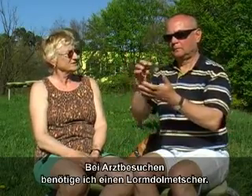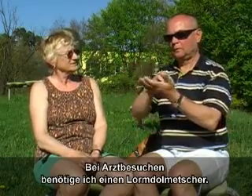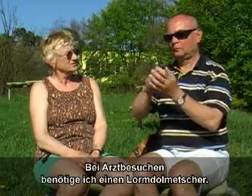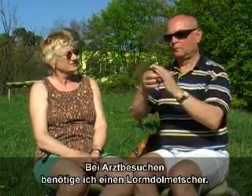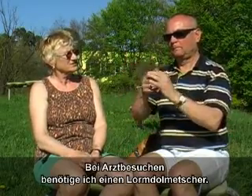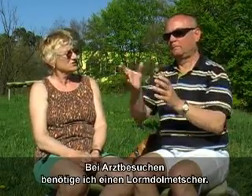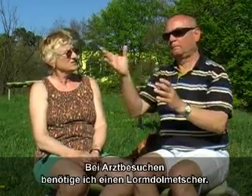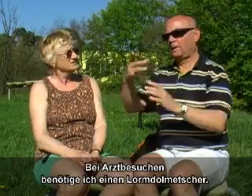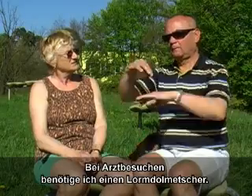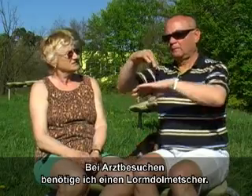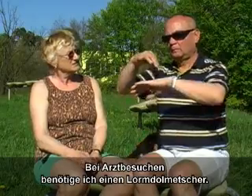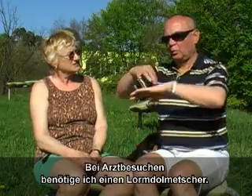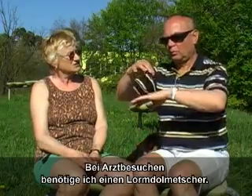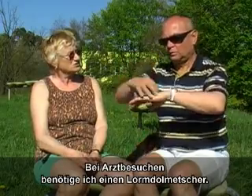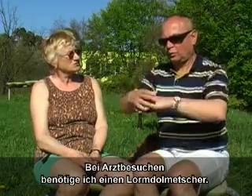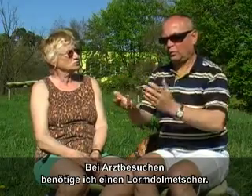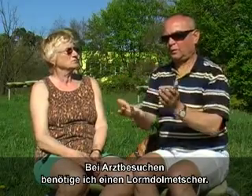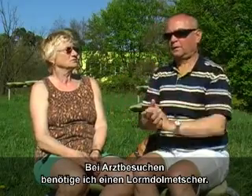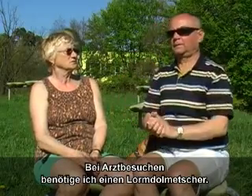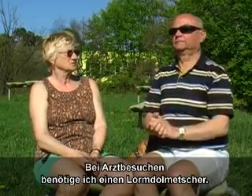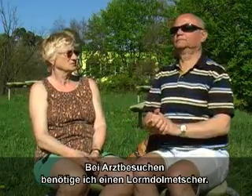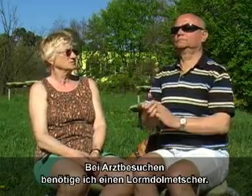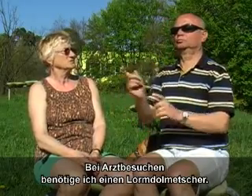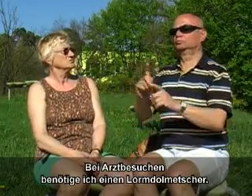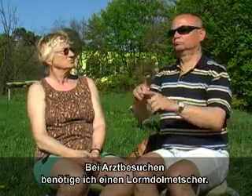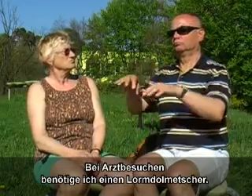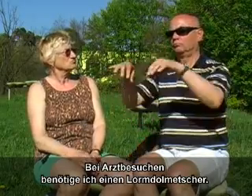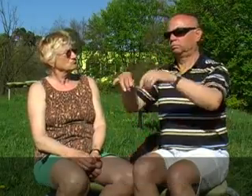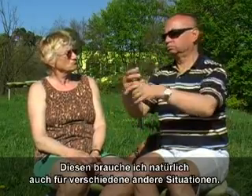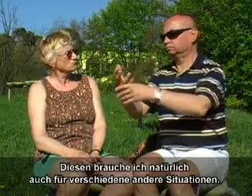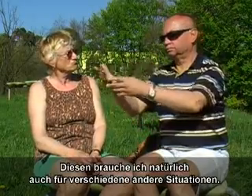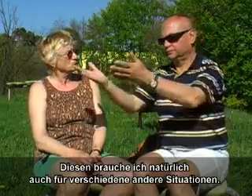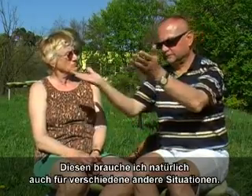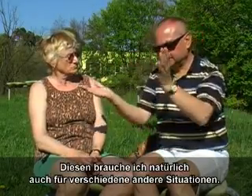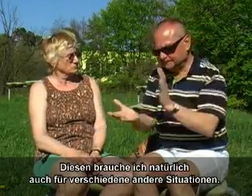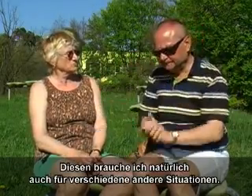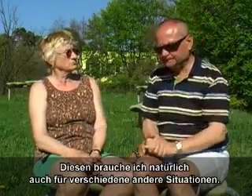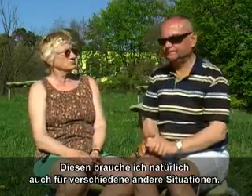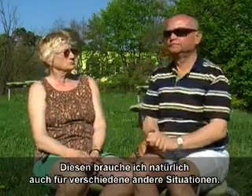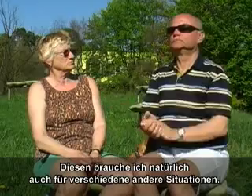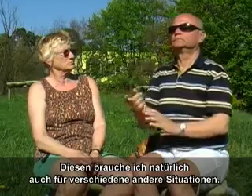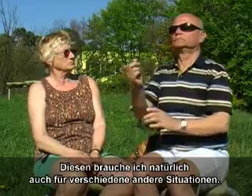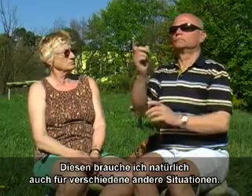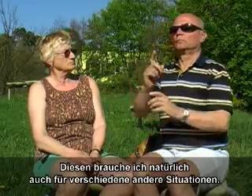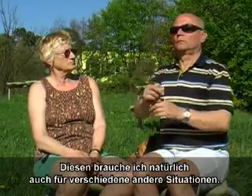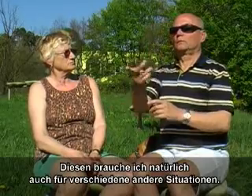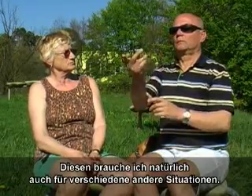Bei Arztbesuchen benötige ich einen Lormdolmetscher. Diesen brauche ich natürlich auch für verschiedene andere